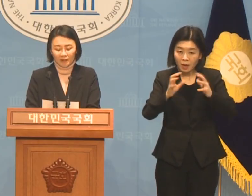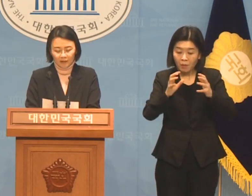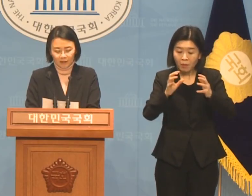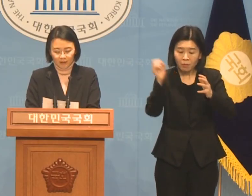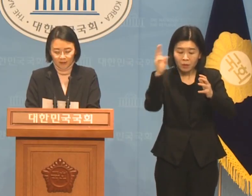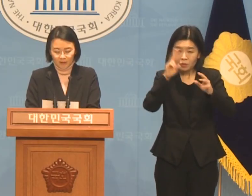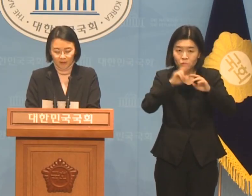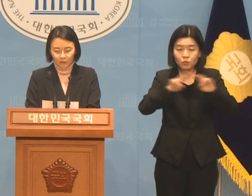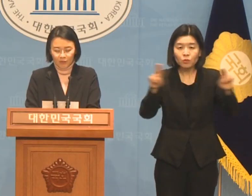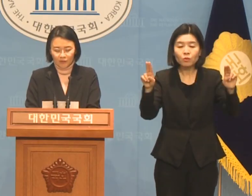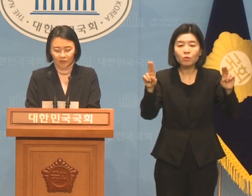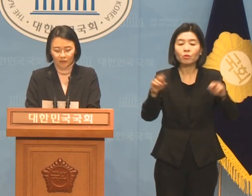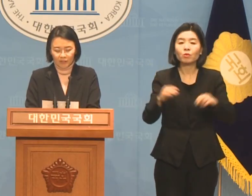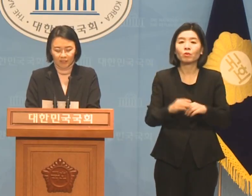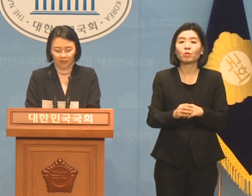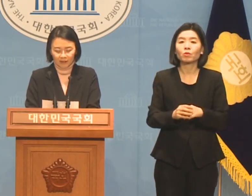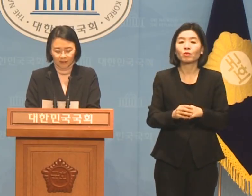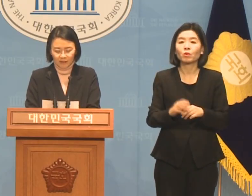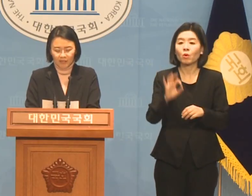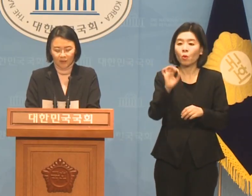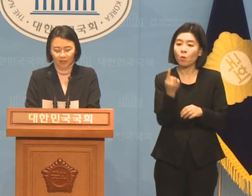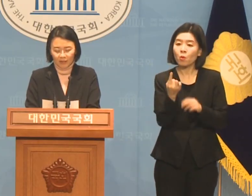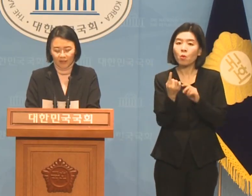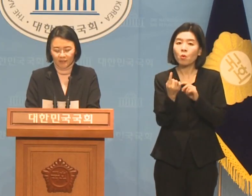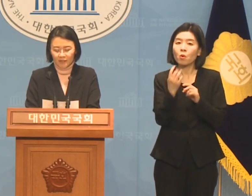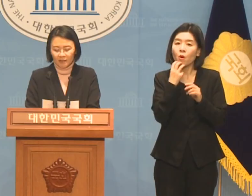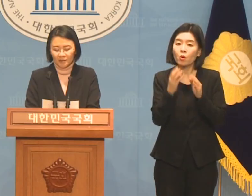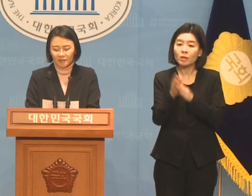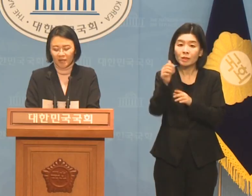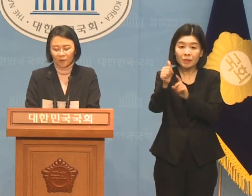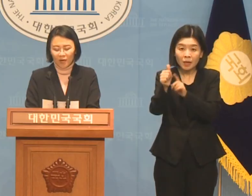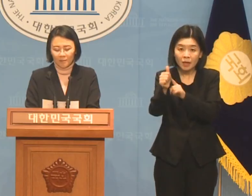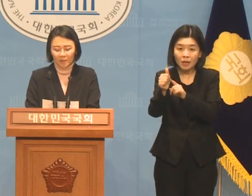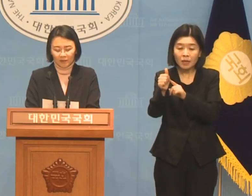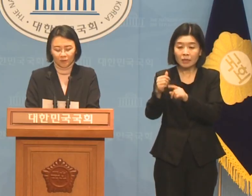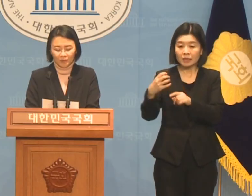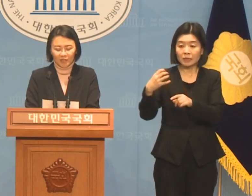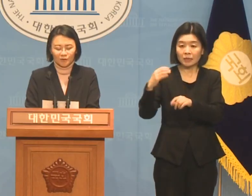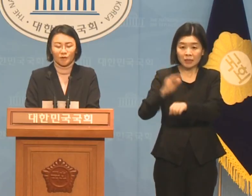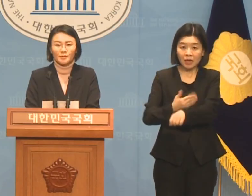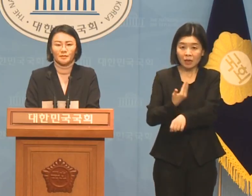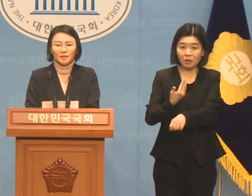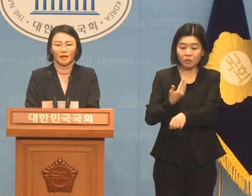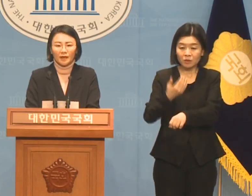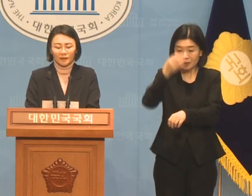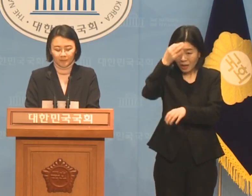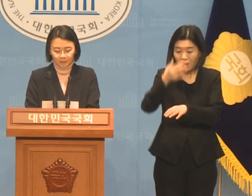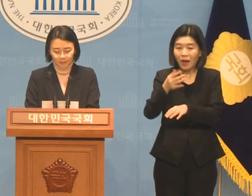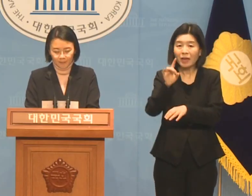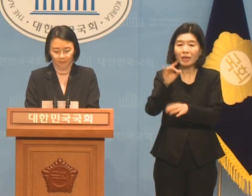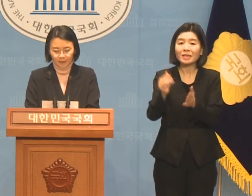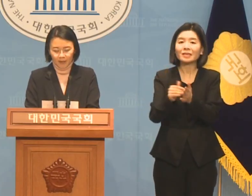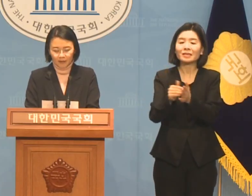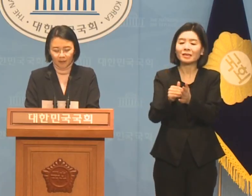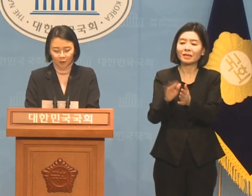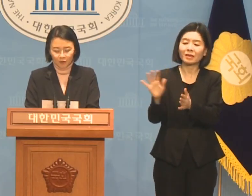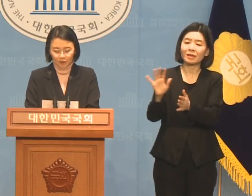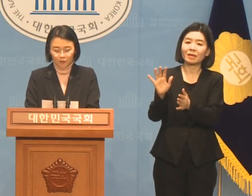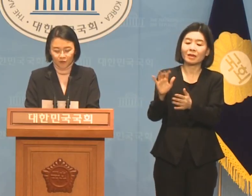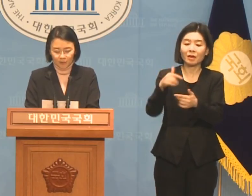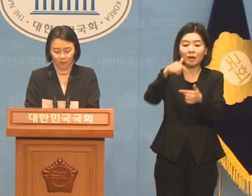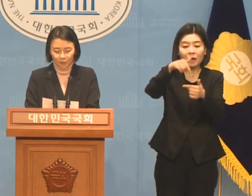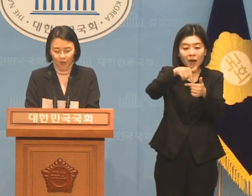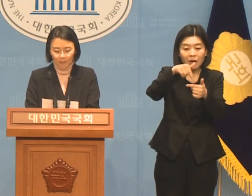취소했습니다. 오세훈 서울시장은 이 상황에 대한 책임을 사과 한마디로 피할 수 없습니다.